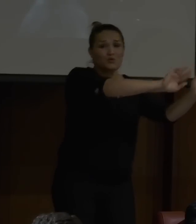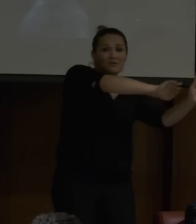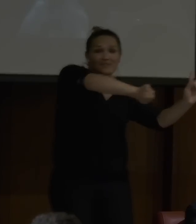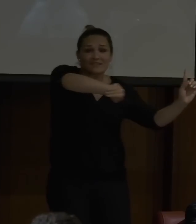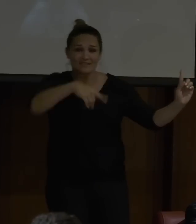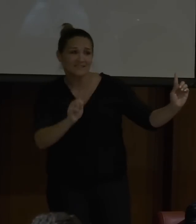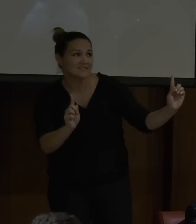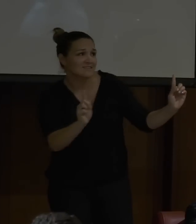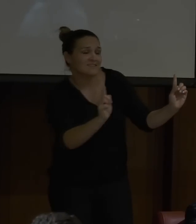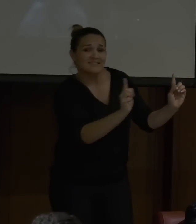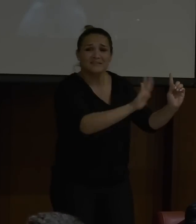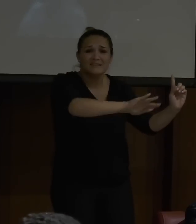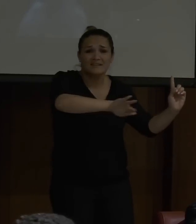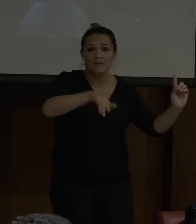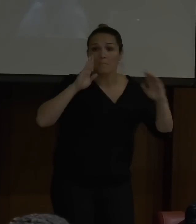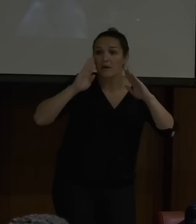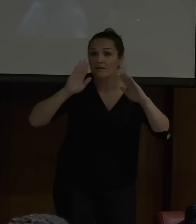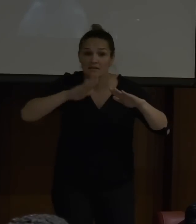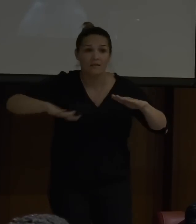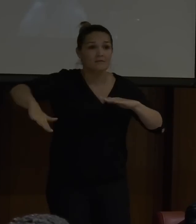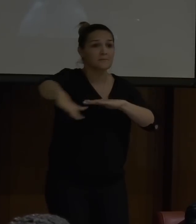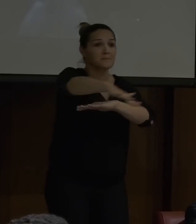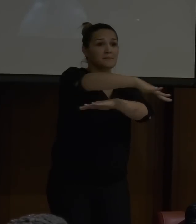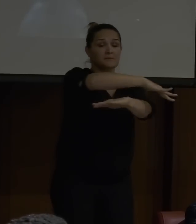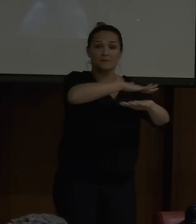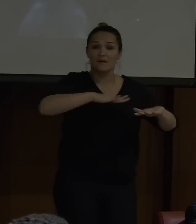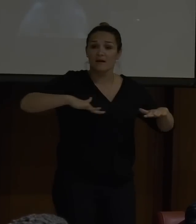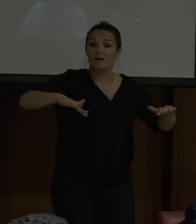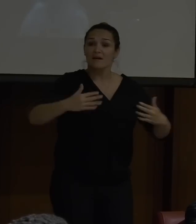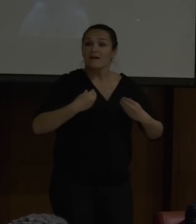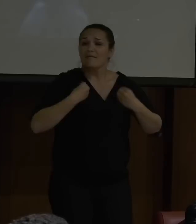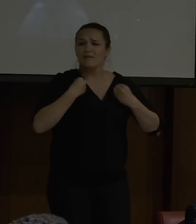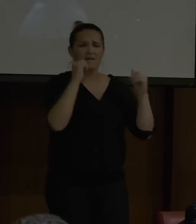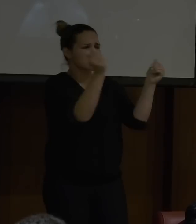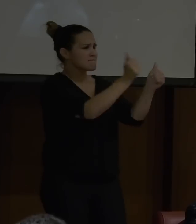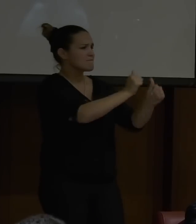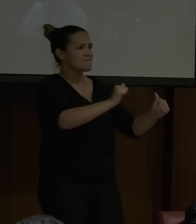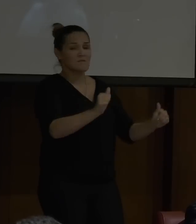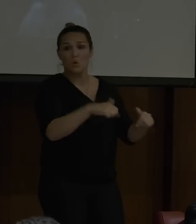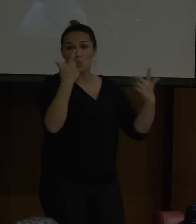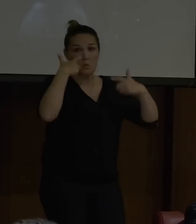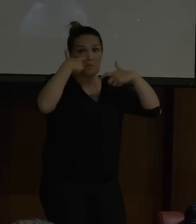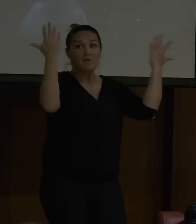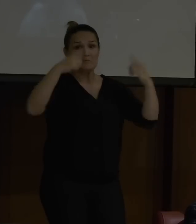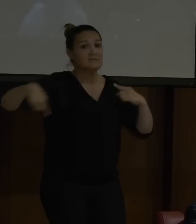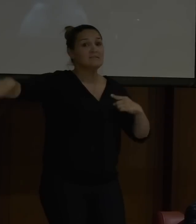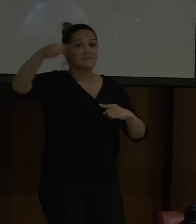plan. Está pendiente que en la sabana vive una hembra muy popular.